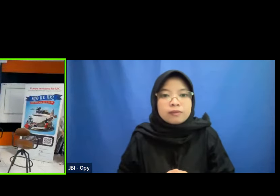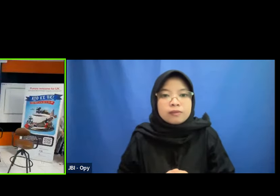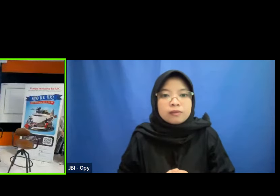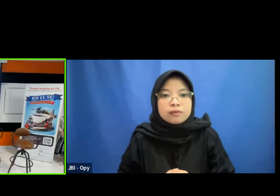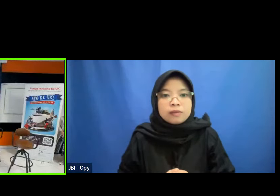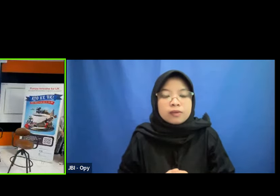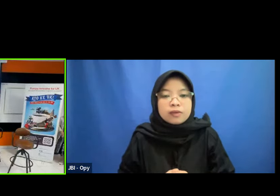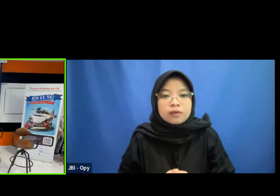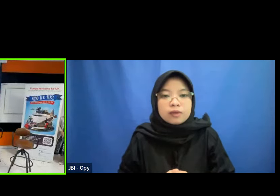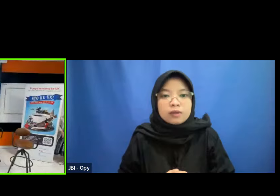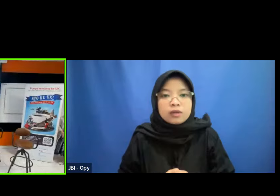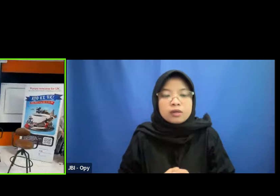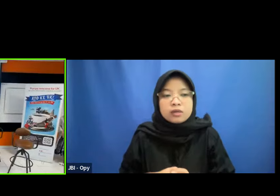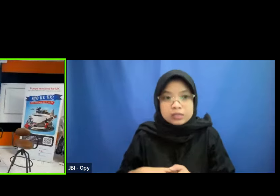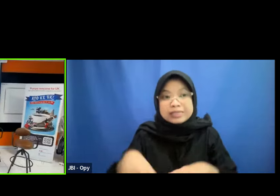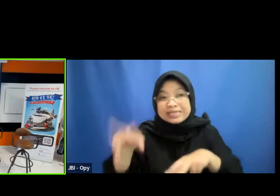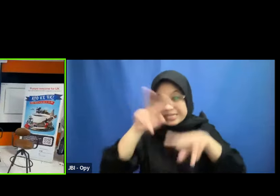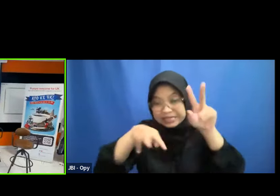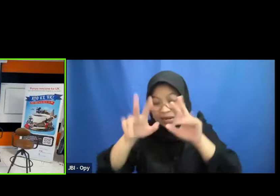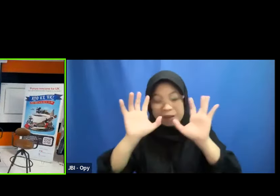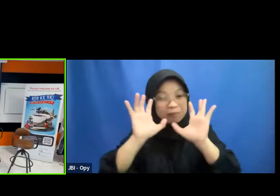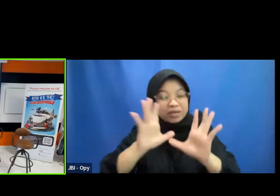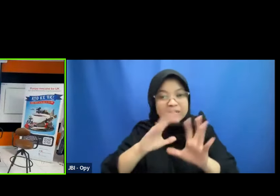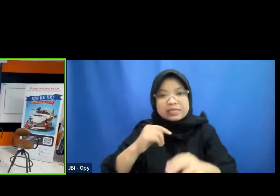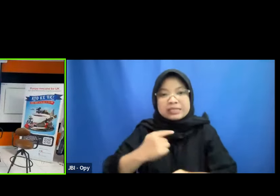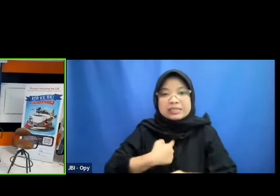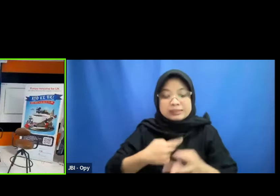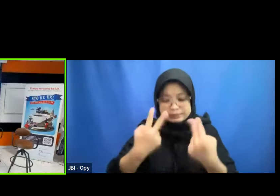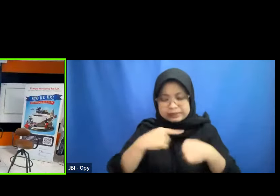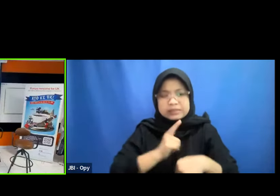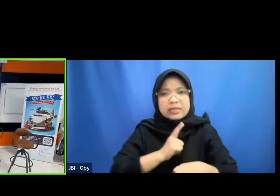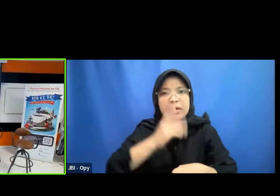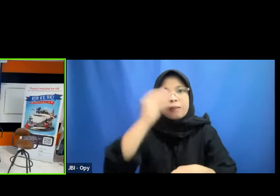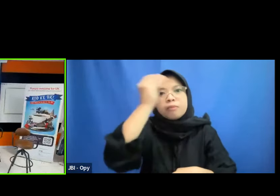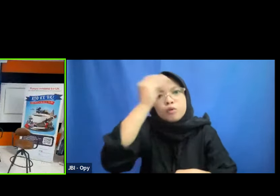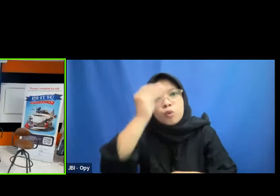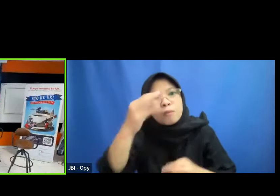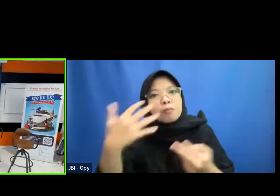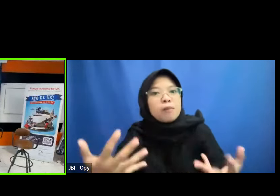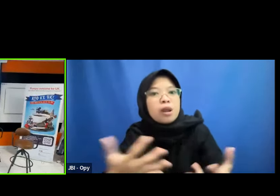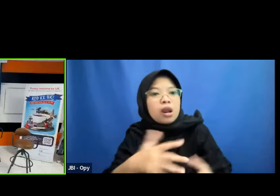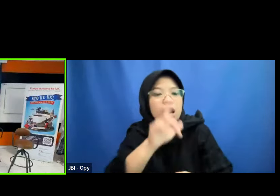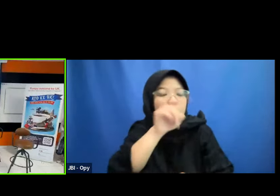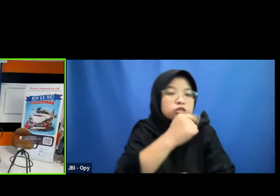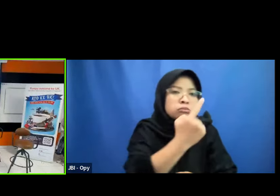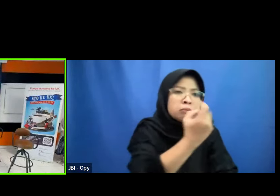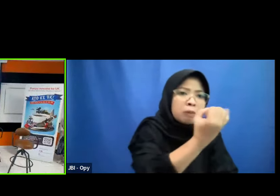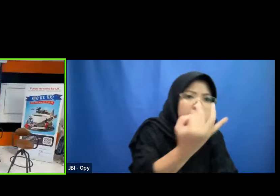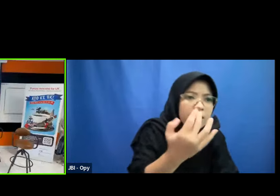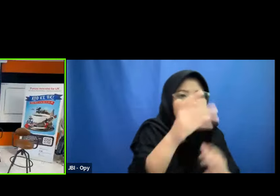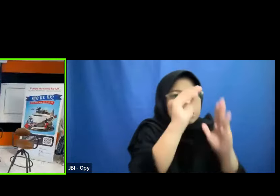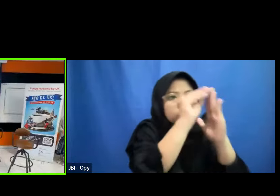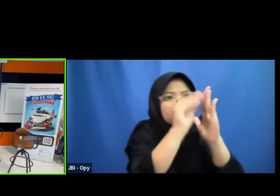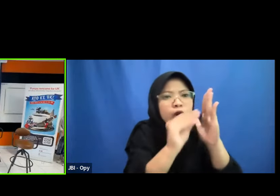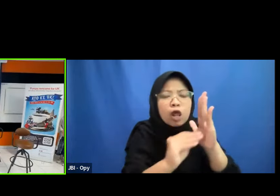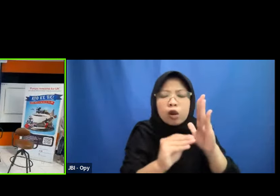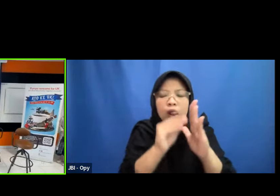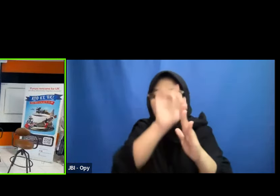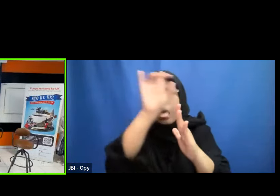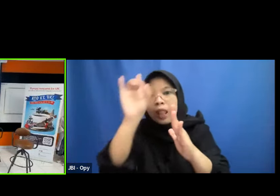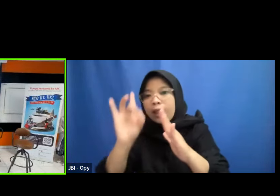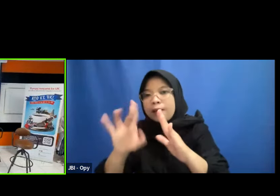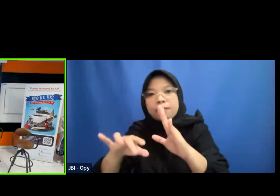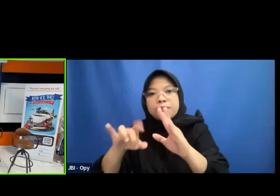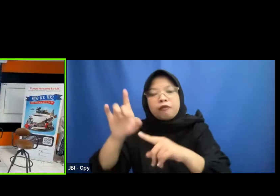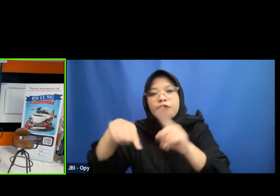Dan makin saya cari makin saya Bing karena beda-a masinya harus beginilah harus beginilah Tunjukkan inilah mimik seperti ini wah